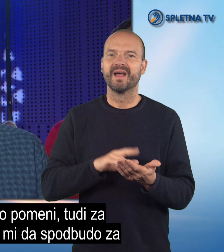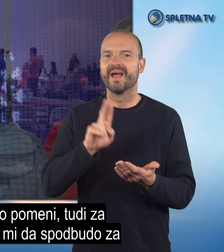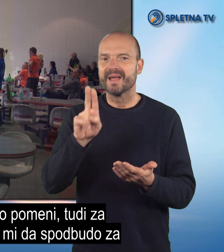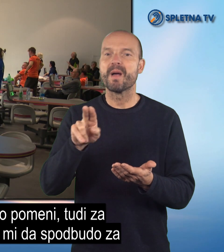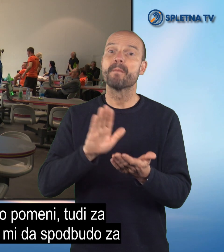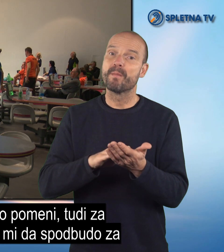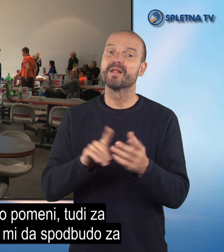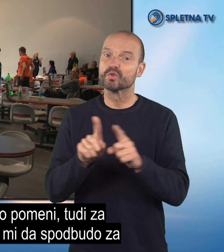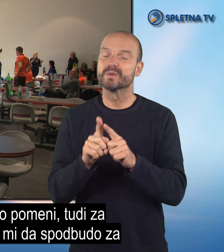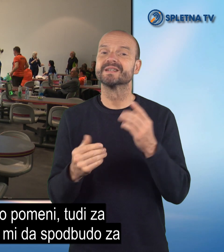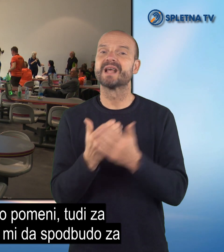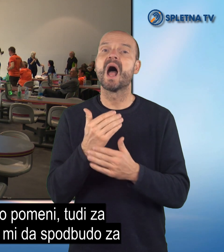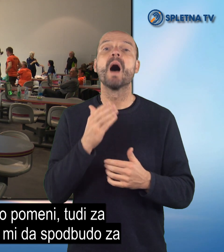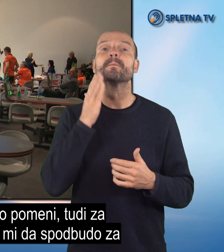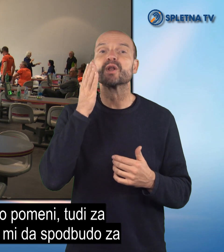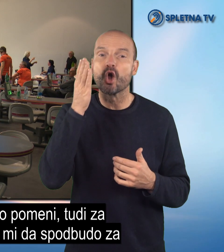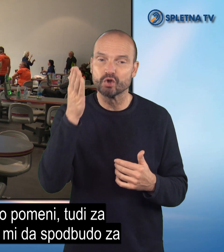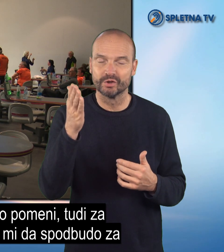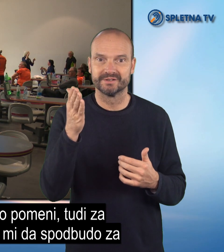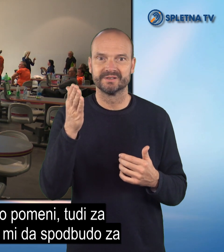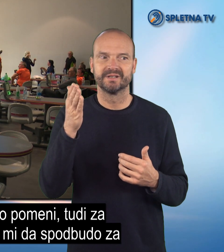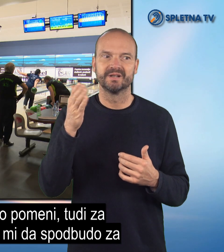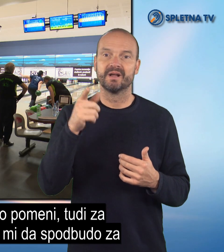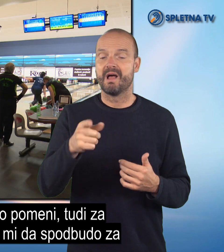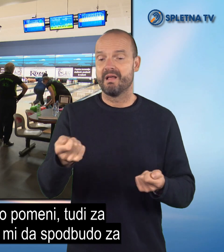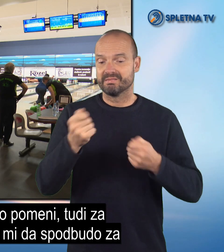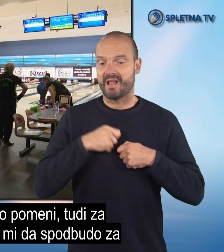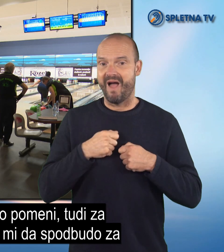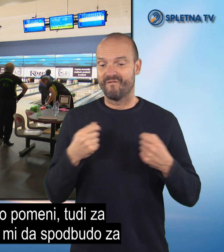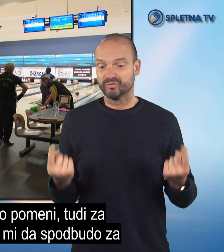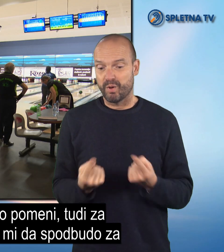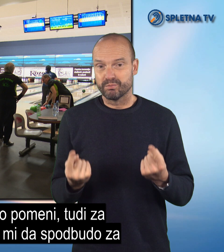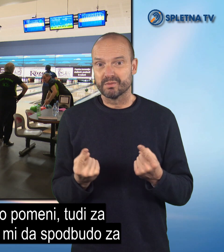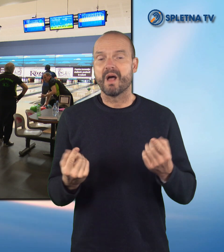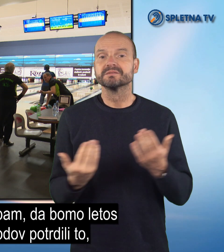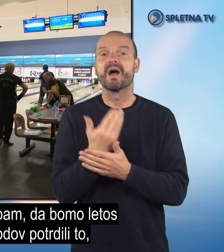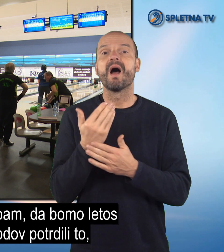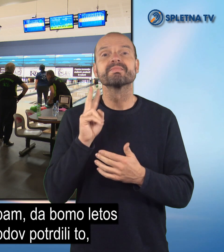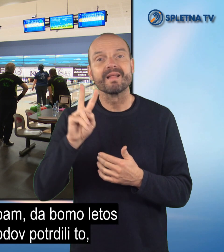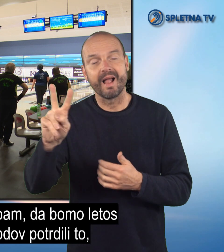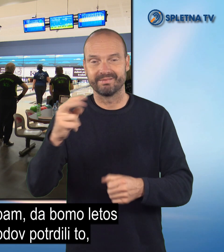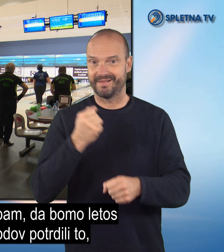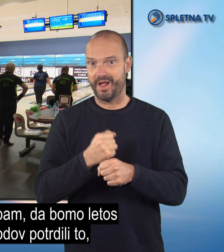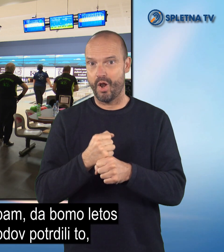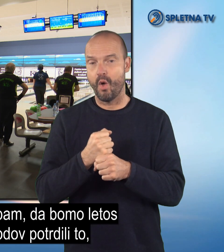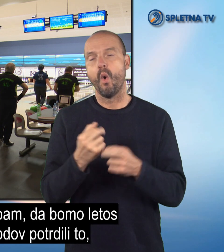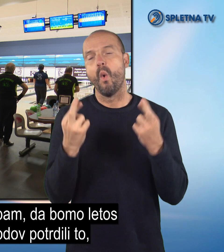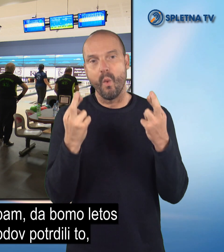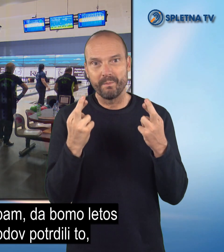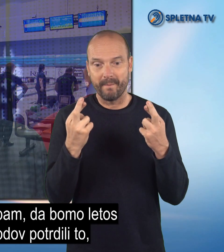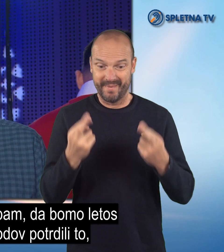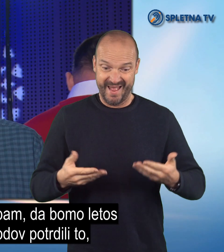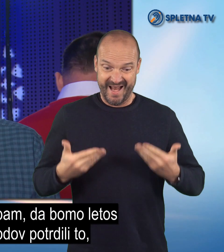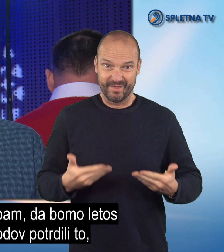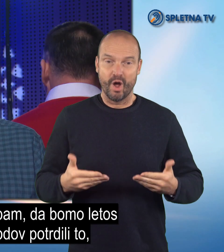ima pomen tudi za prihodnost, oziroma mi daje neko spodbudo za nadaljne delo in upam, da